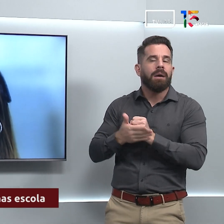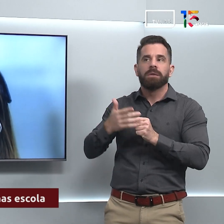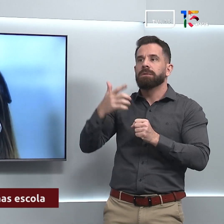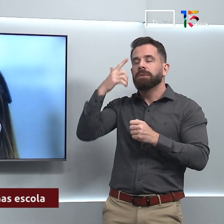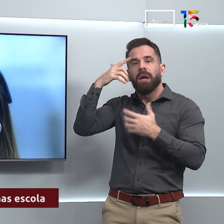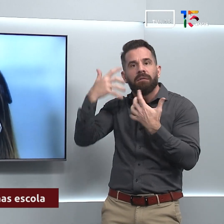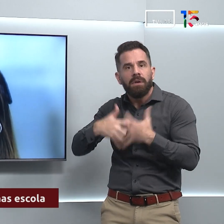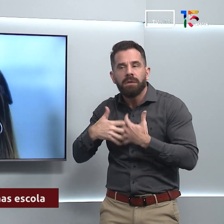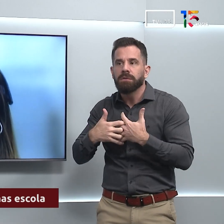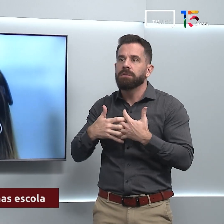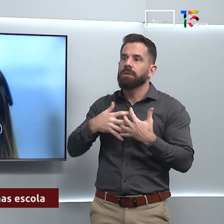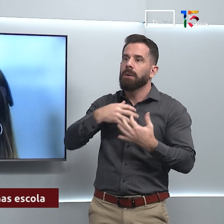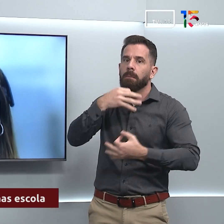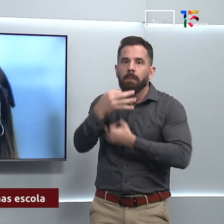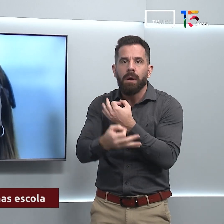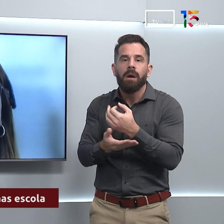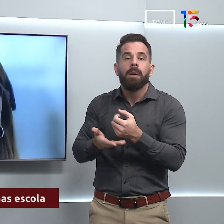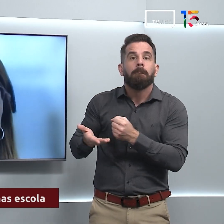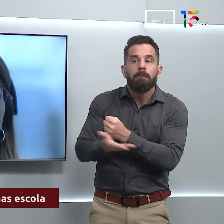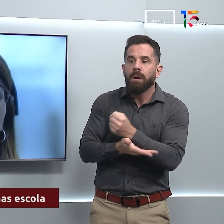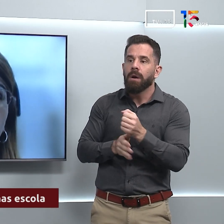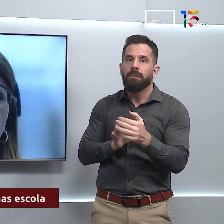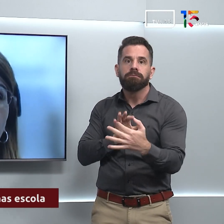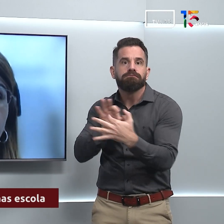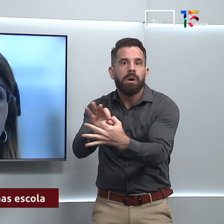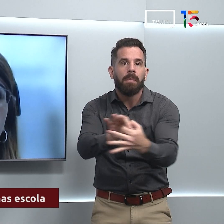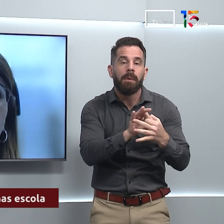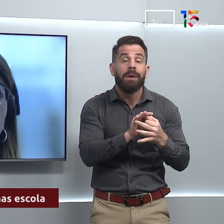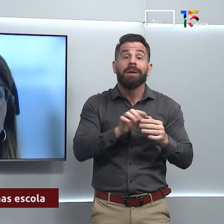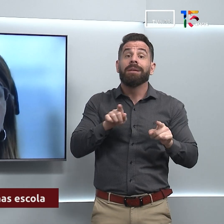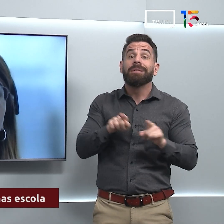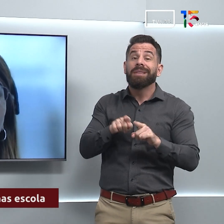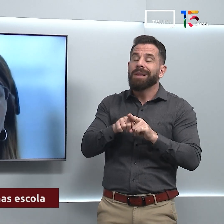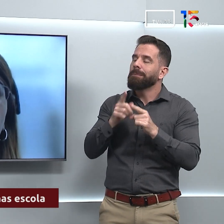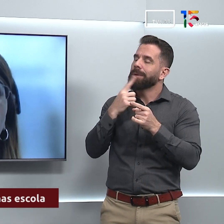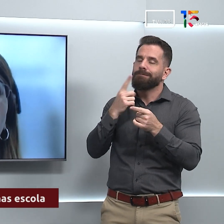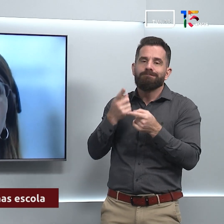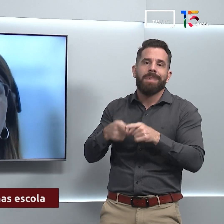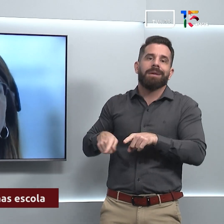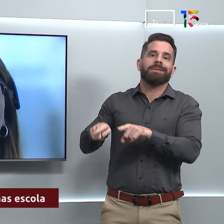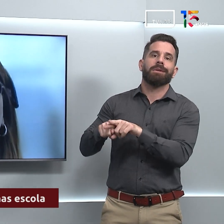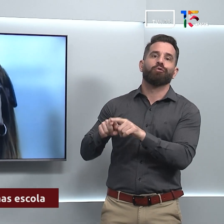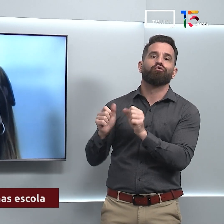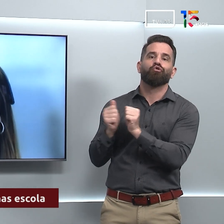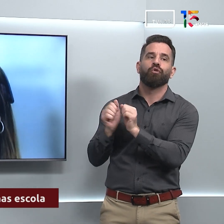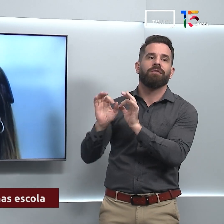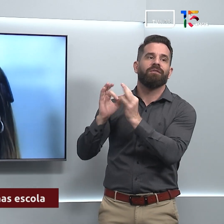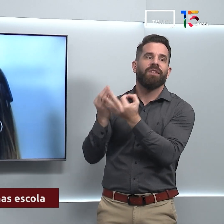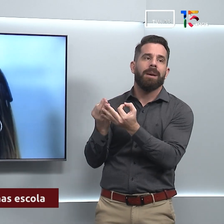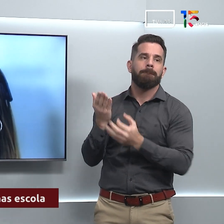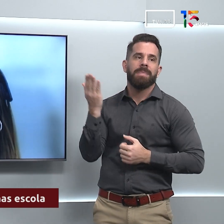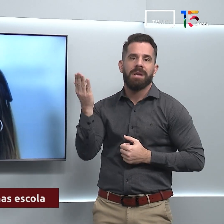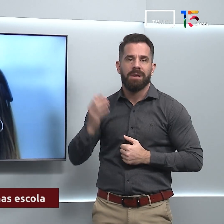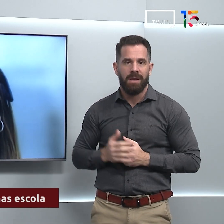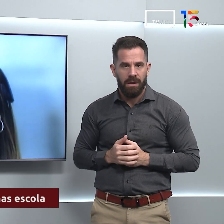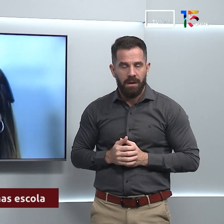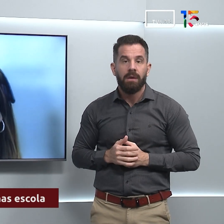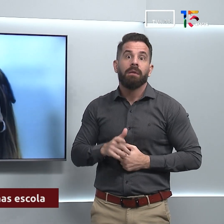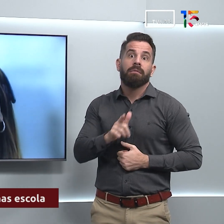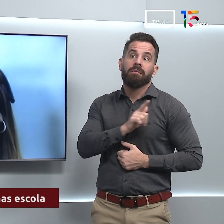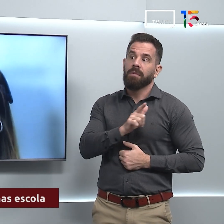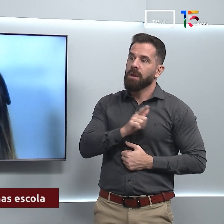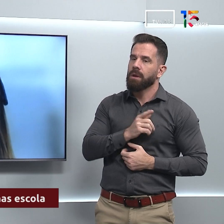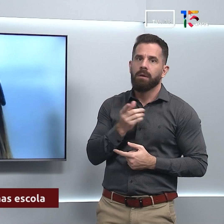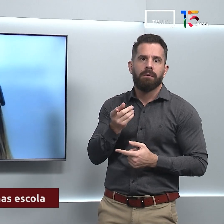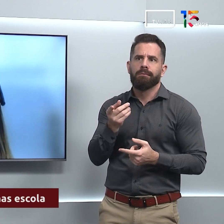inegável, né? Precisa ter uma boa parceria com os familiares também desses estudantes, porque não adianta a escola criar esse sistema, então,